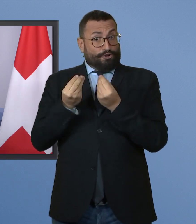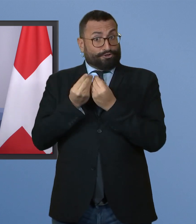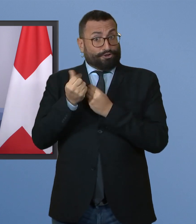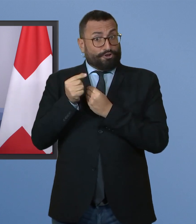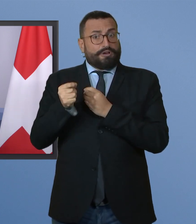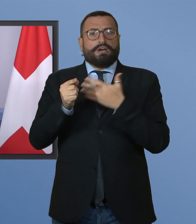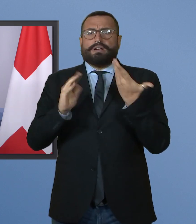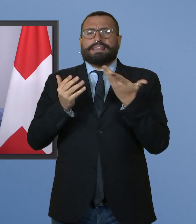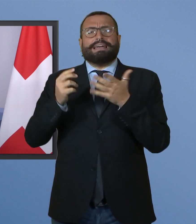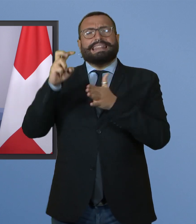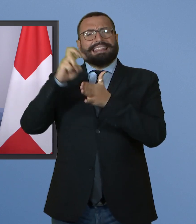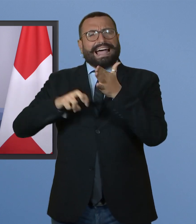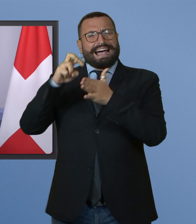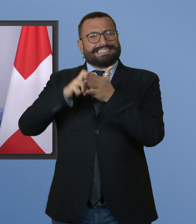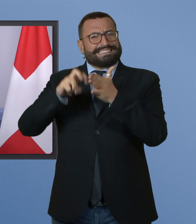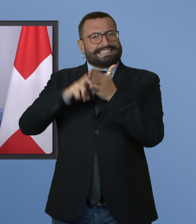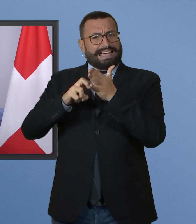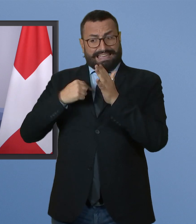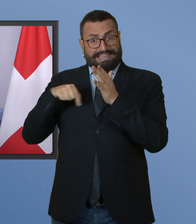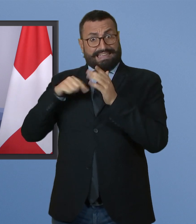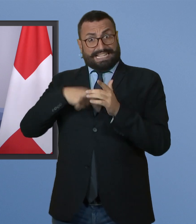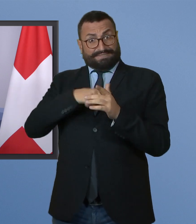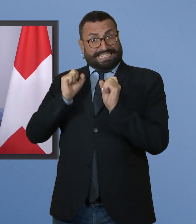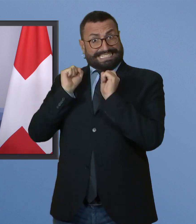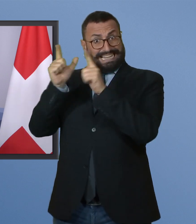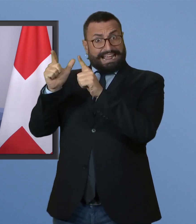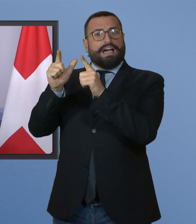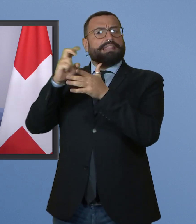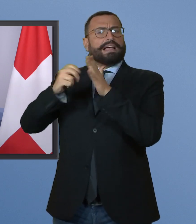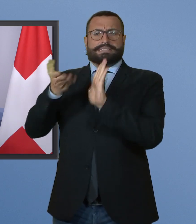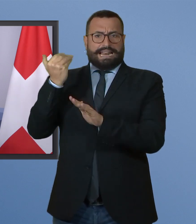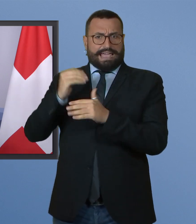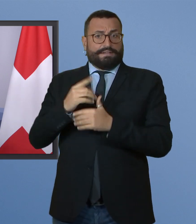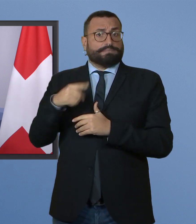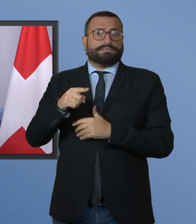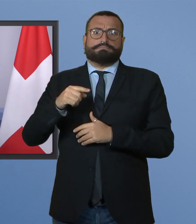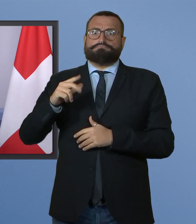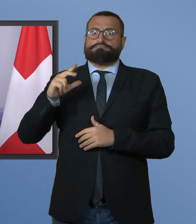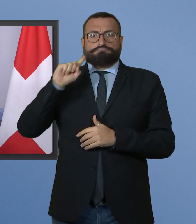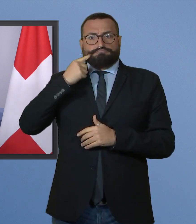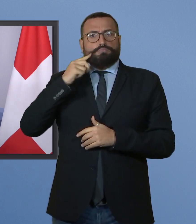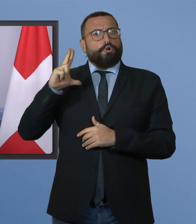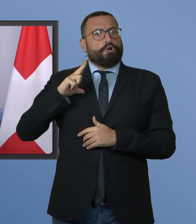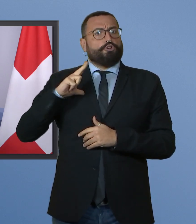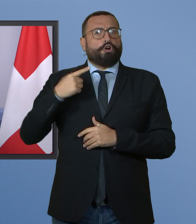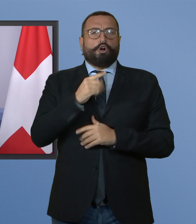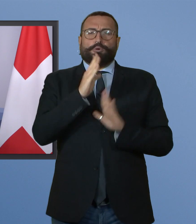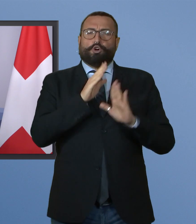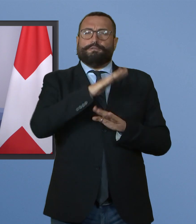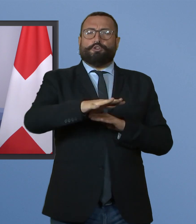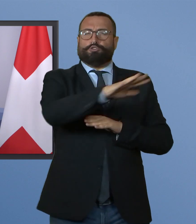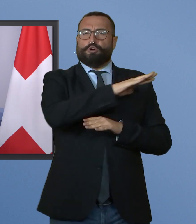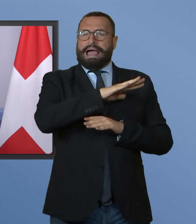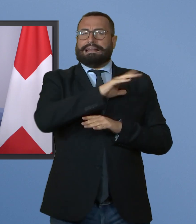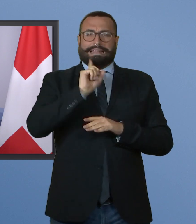elimina i dazi su tutte le principali esportazioni svizzere e offre alle nostre imprese una parità di trattamento e le stesse condizioni sul mercato